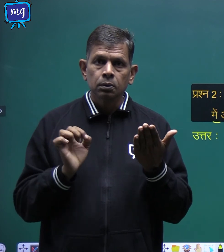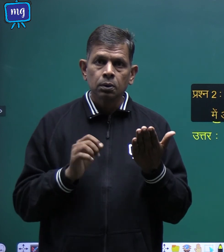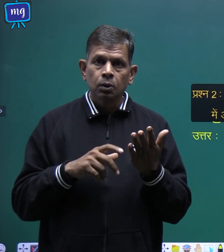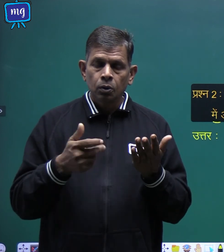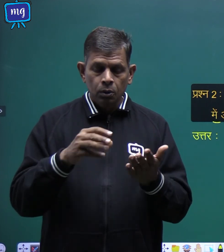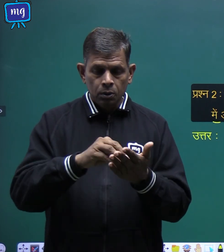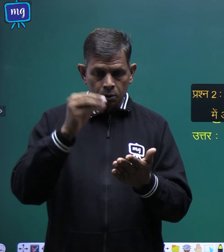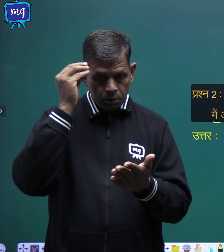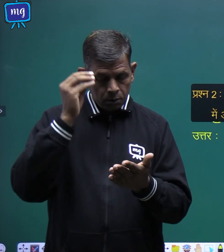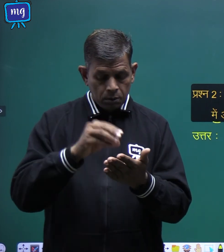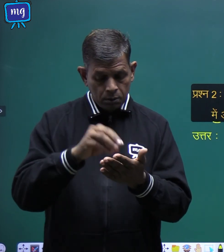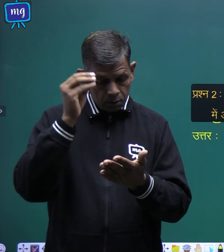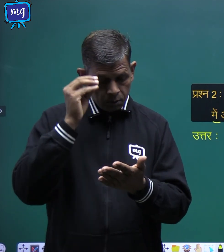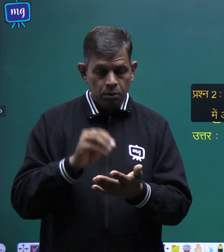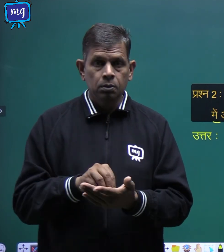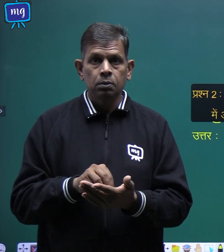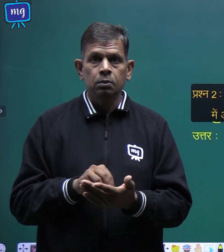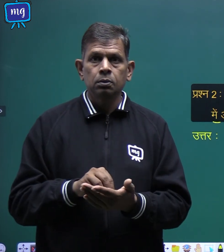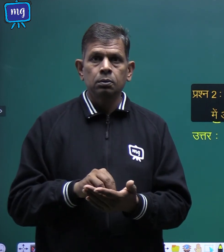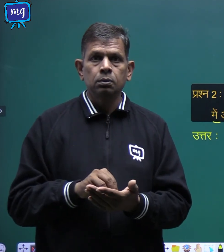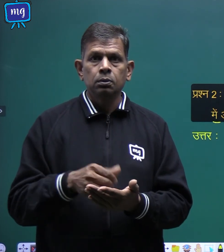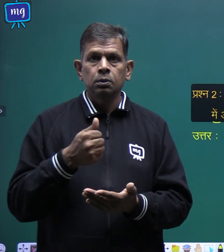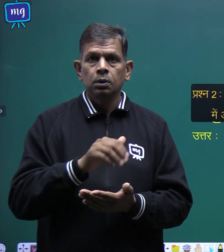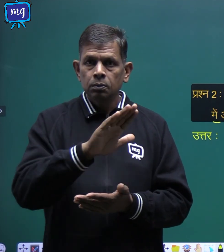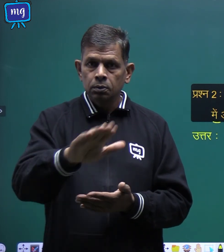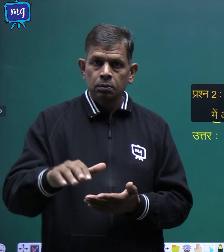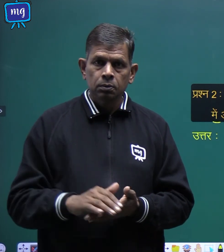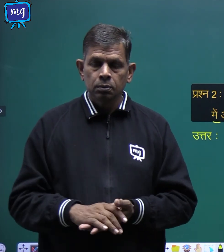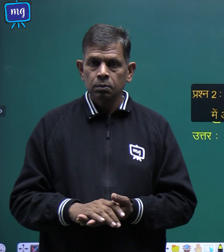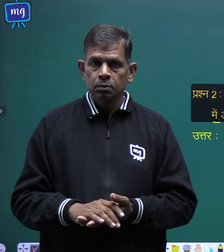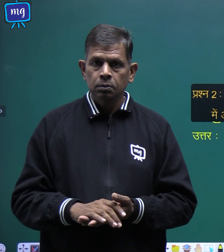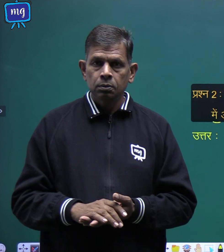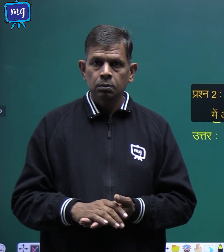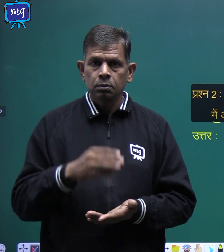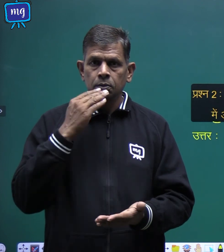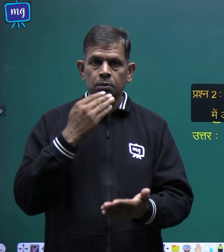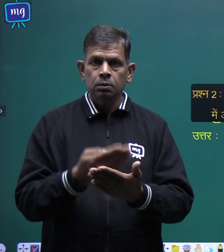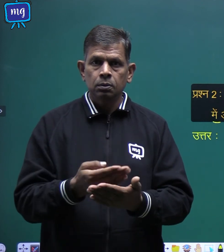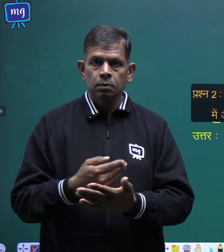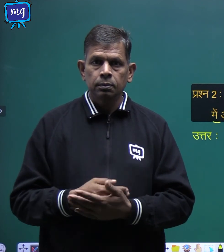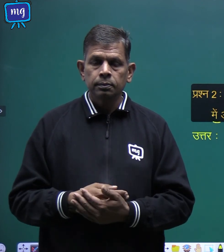और याद करना। ठीक है बच्चों? धन्यवाद।